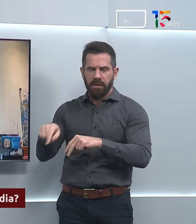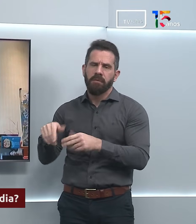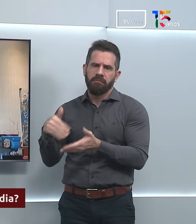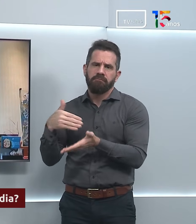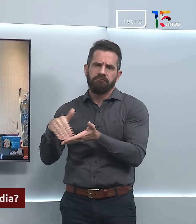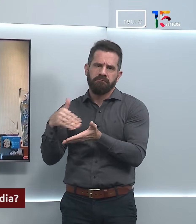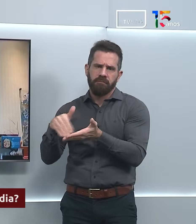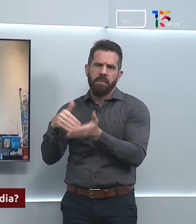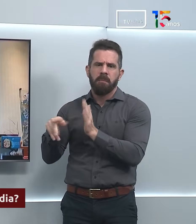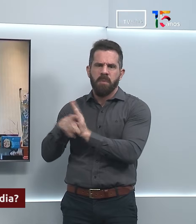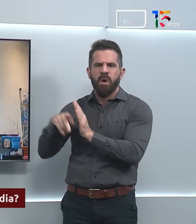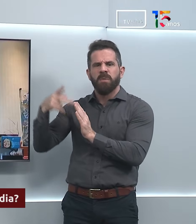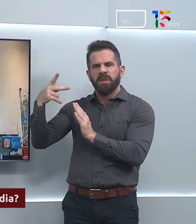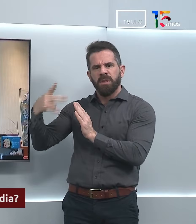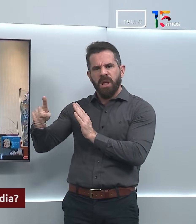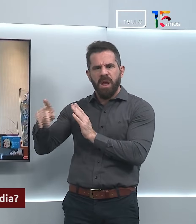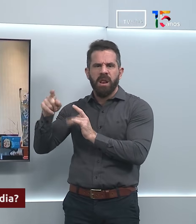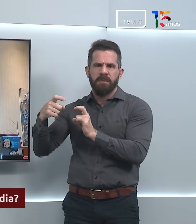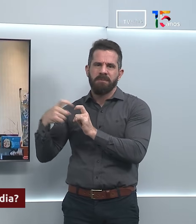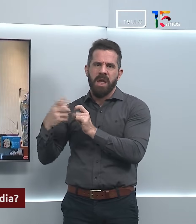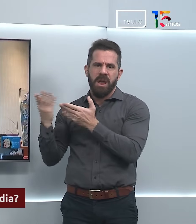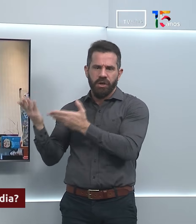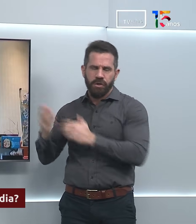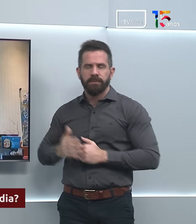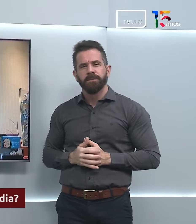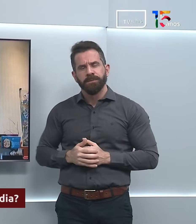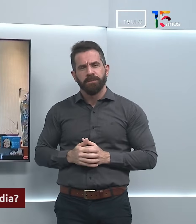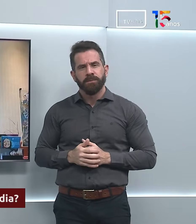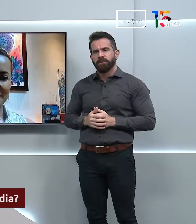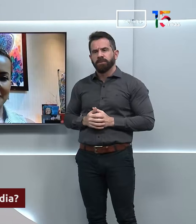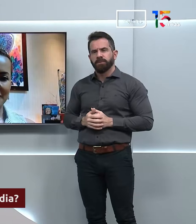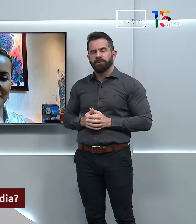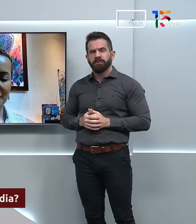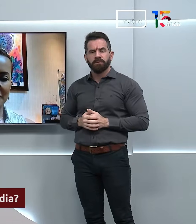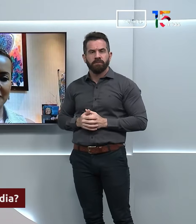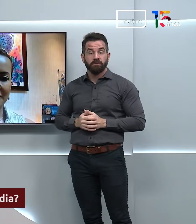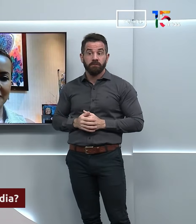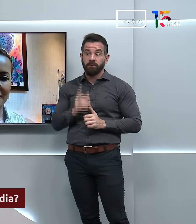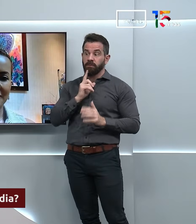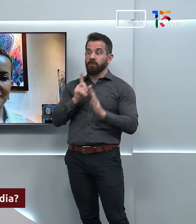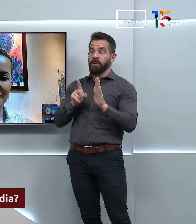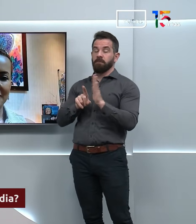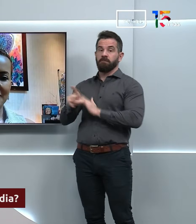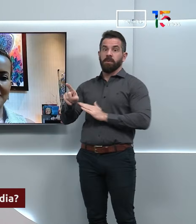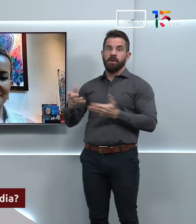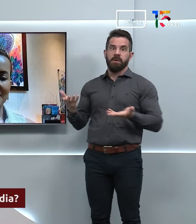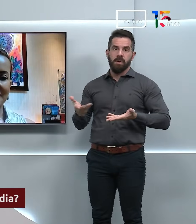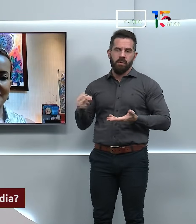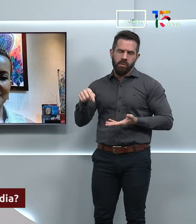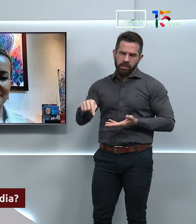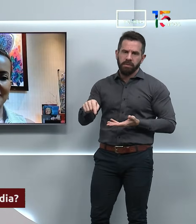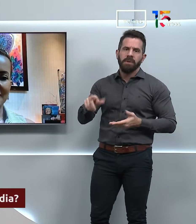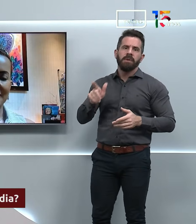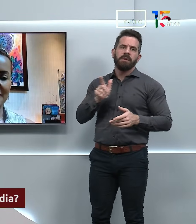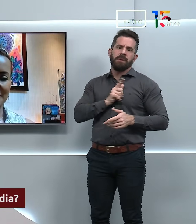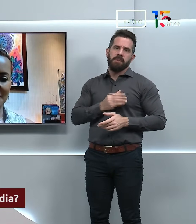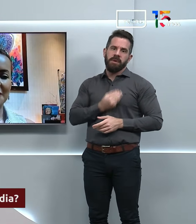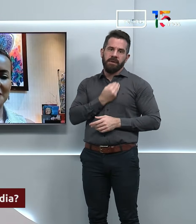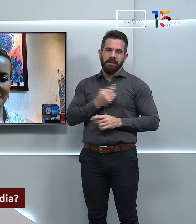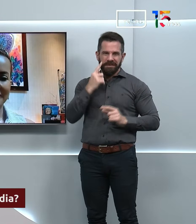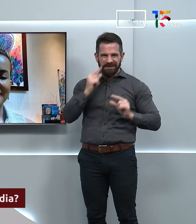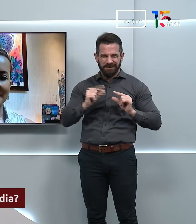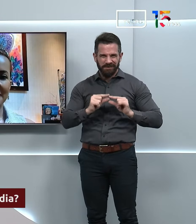meu consultório. Bom, doutora, a pergunta que a gente faz no início dessa entrevista, e que está aqui na nossa tela,